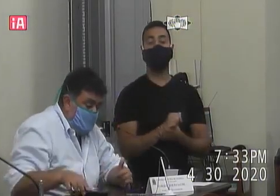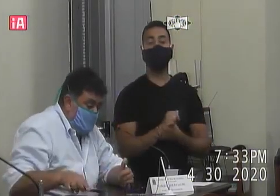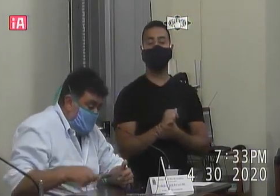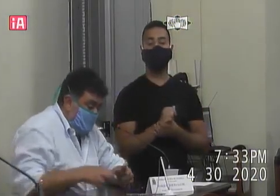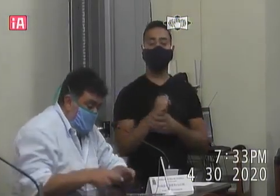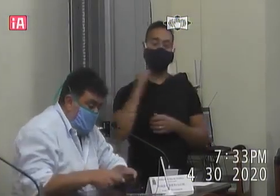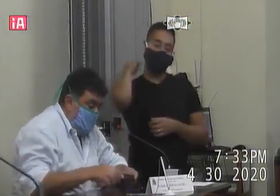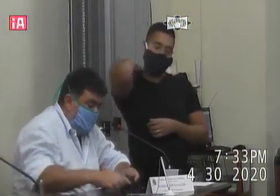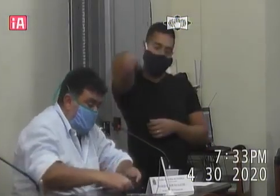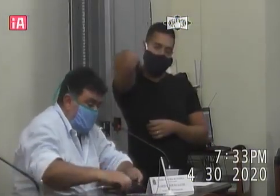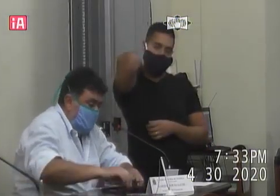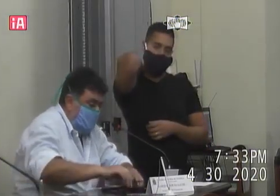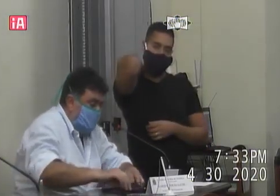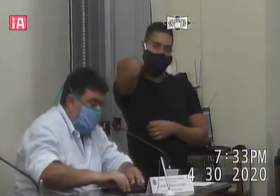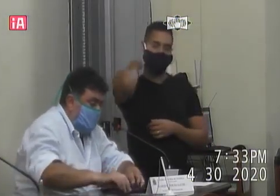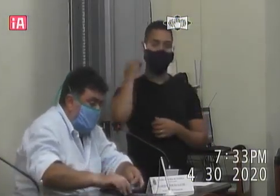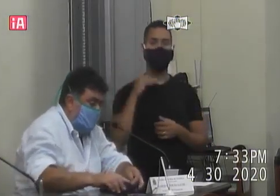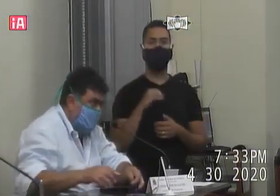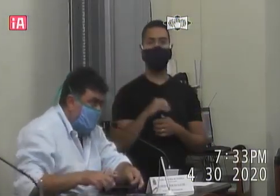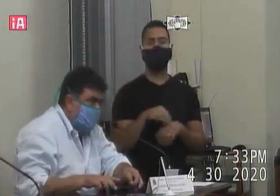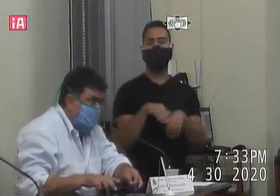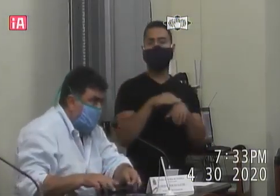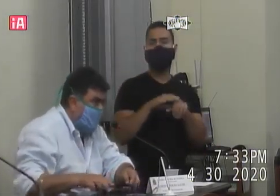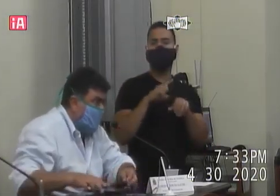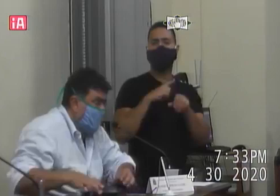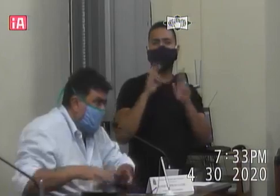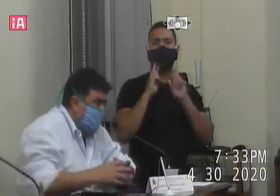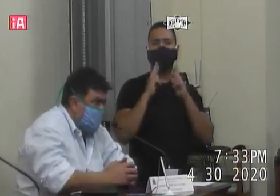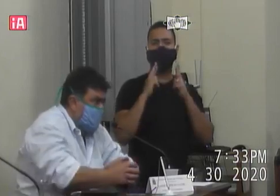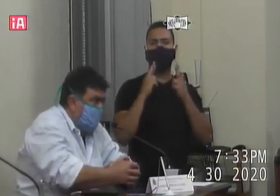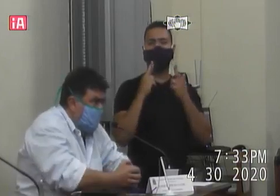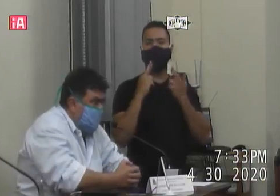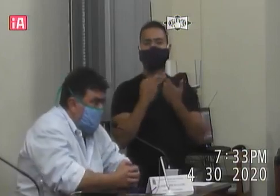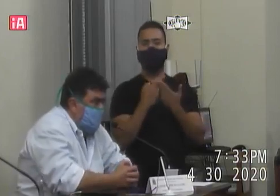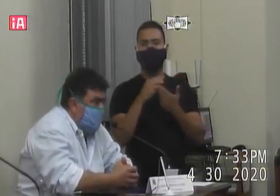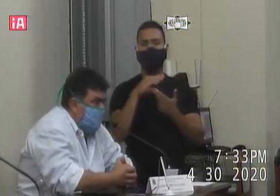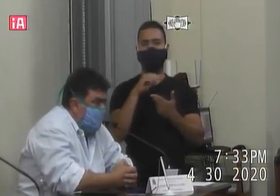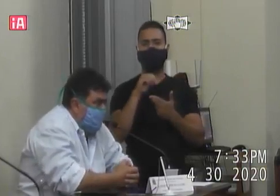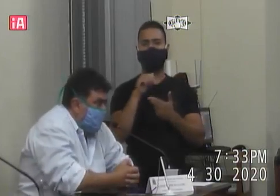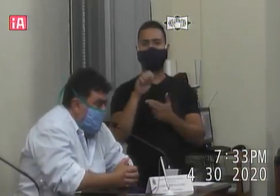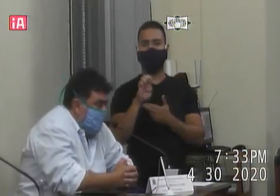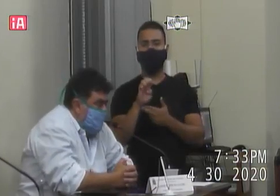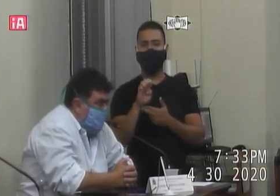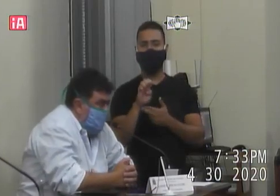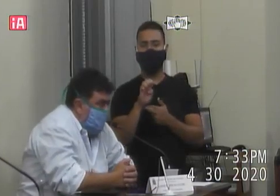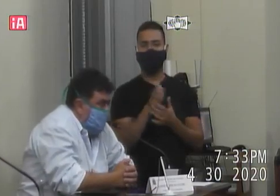sobre a reunião que ia haver do CAI, né, que é o Conselho de